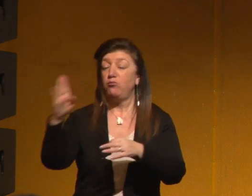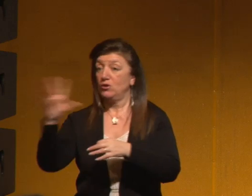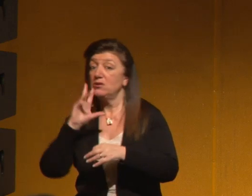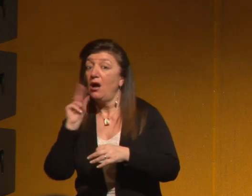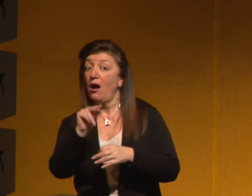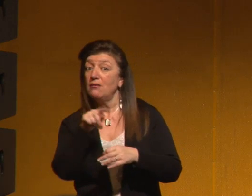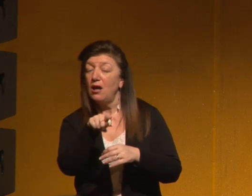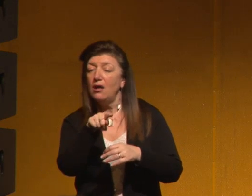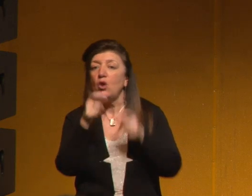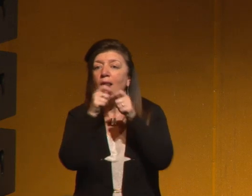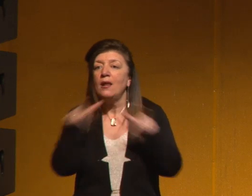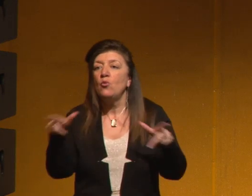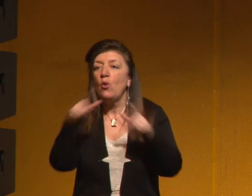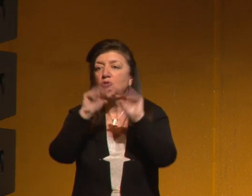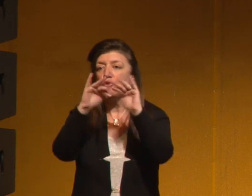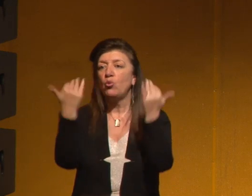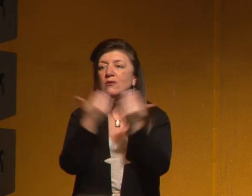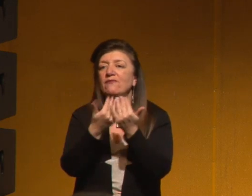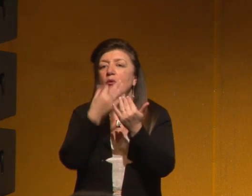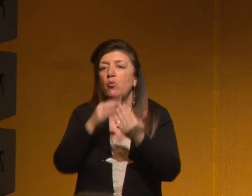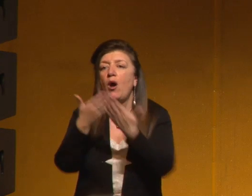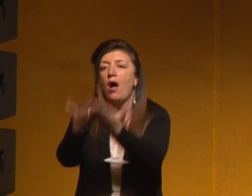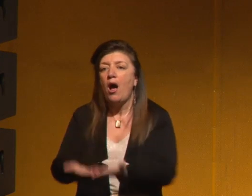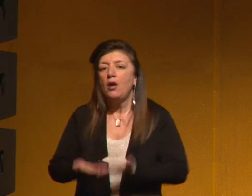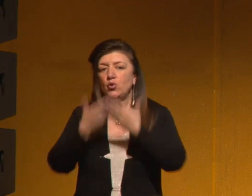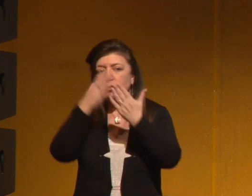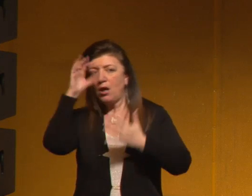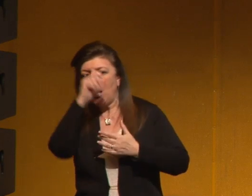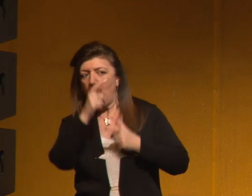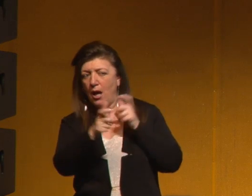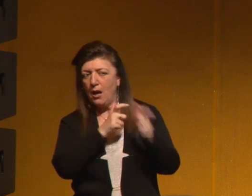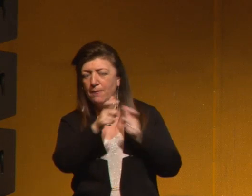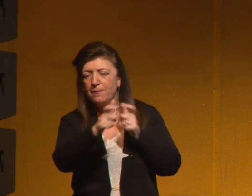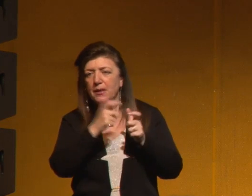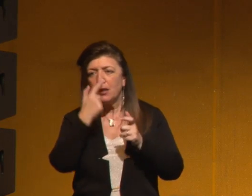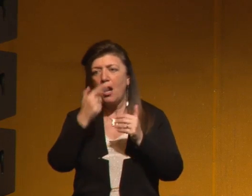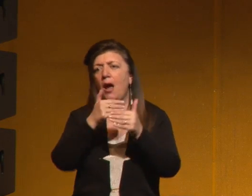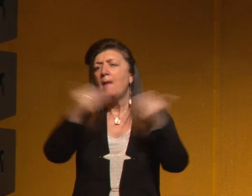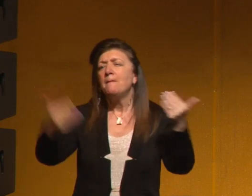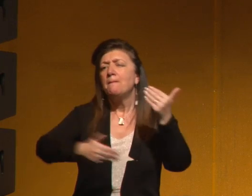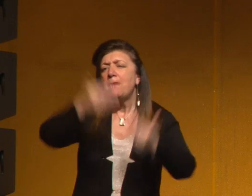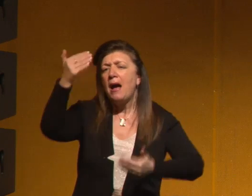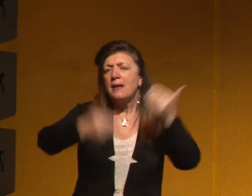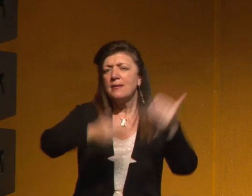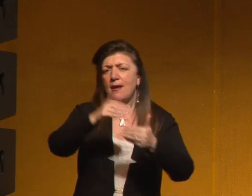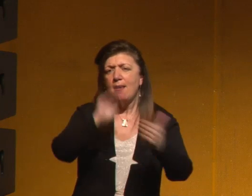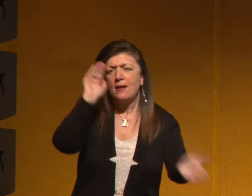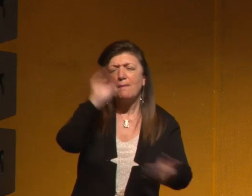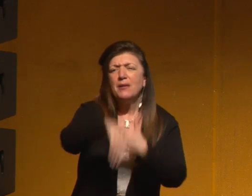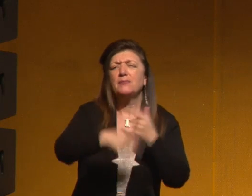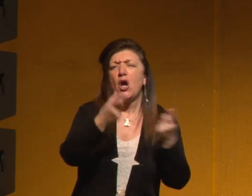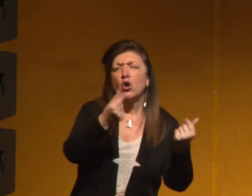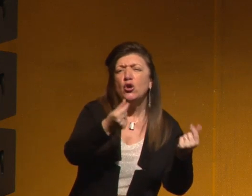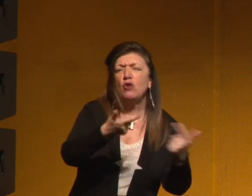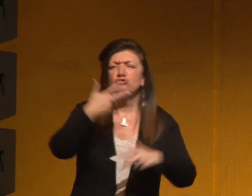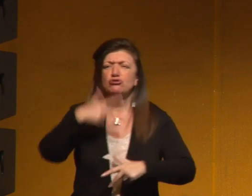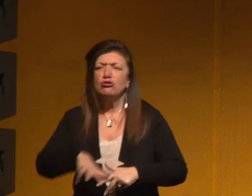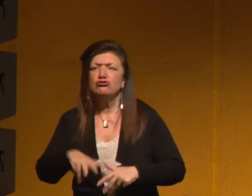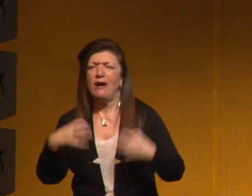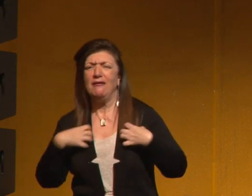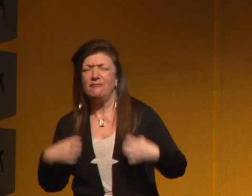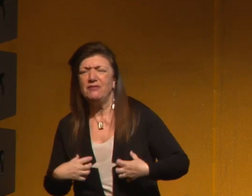aiutarci alla comprensione dell'altro all'abbattimento delle barriere economiche sociali fisiche che la società innalza tra gli